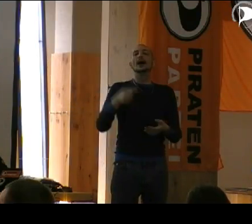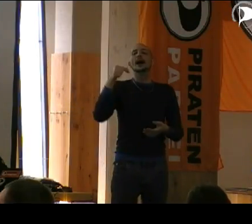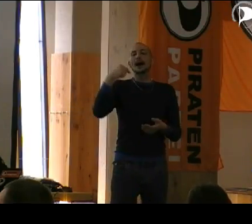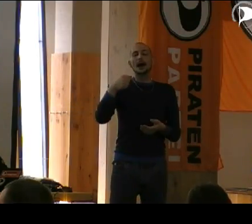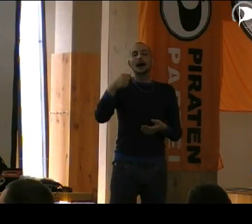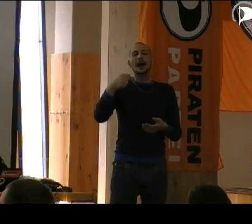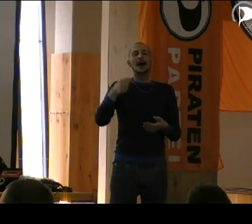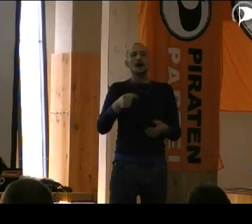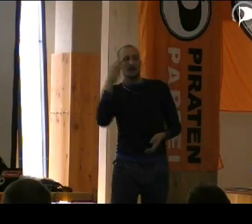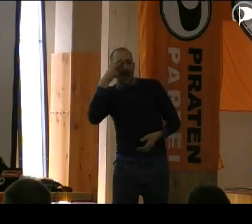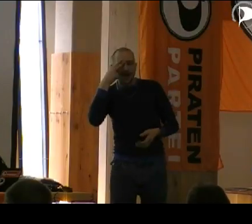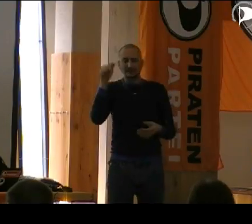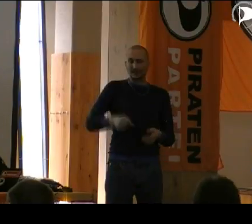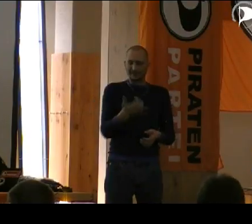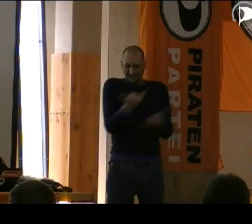alle